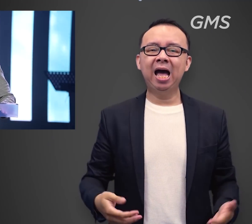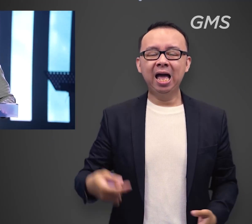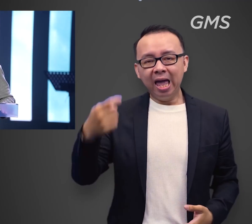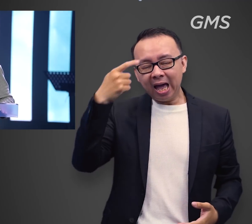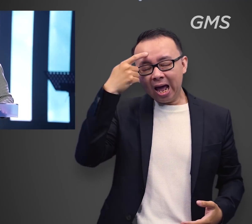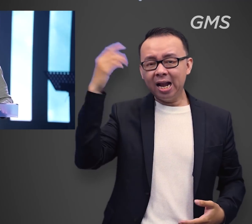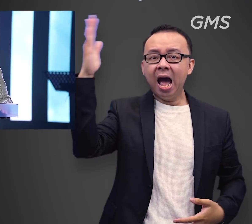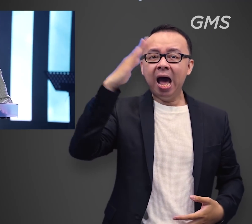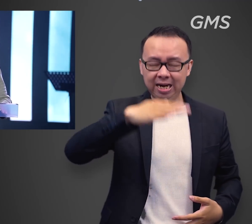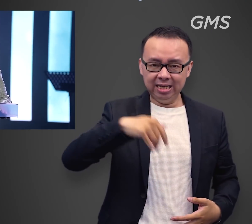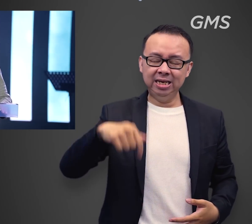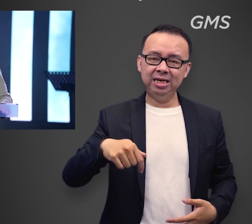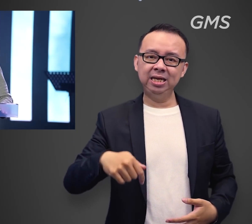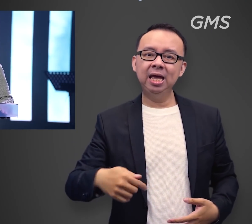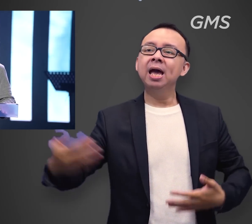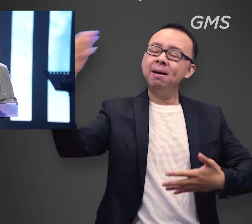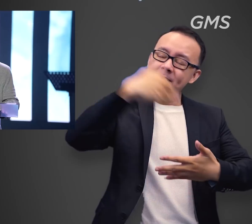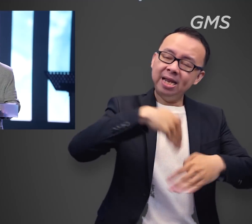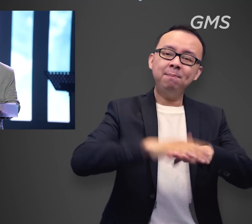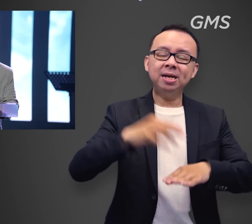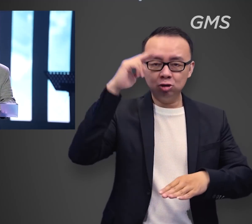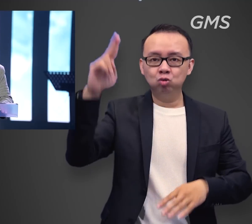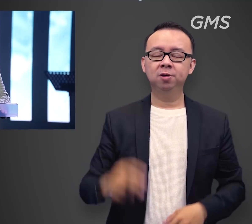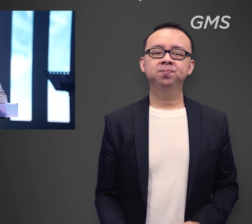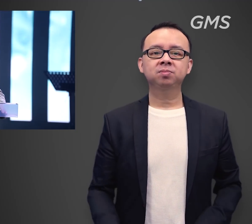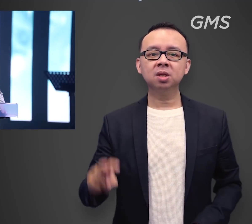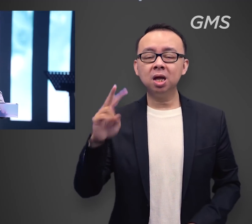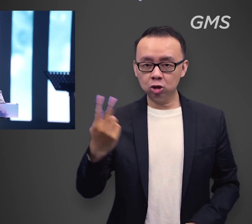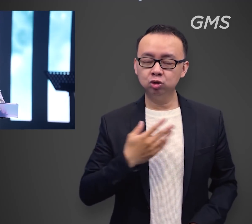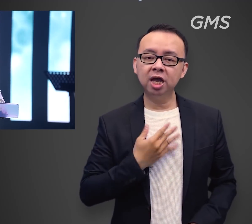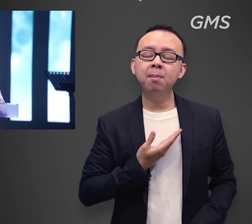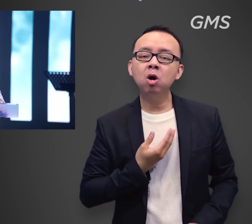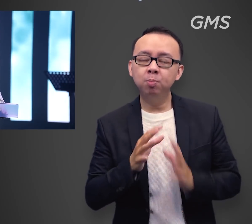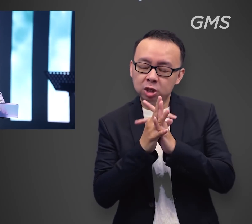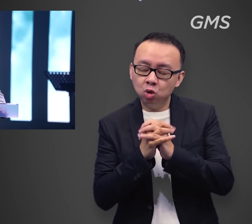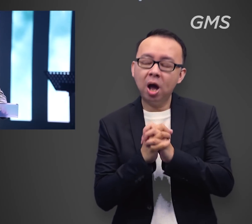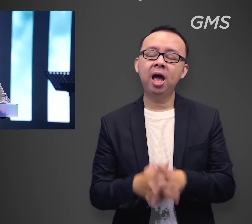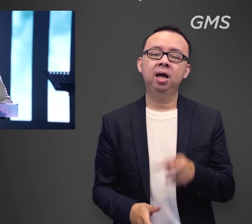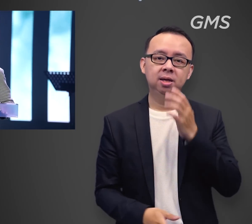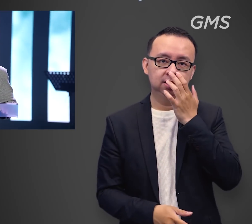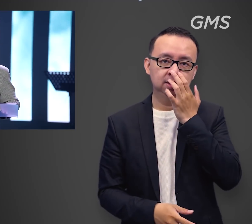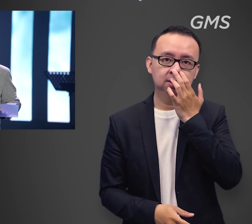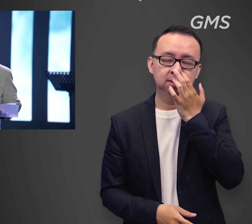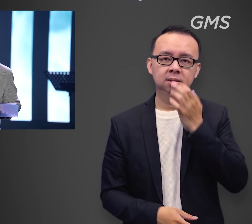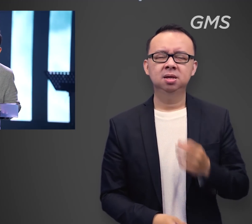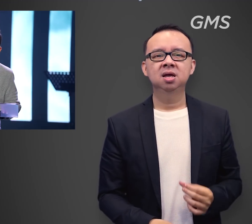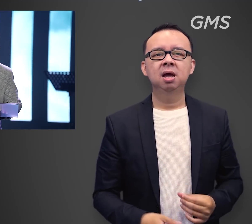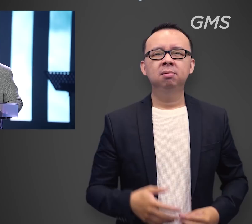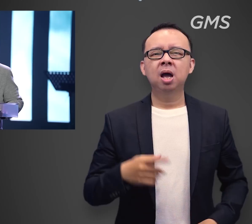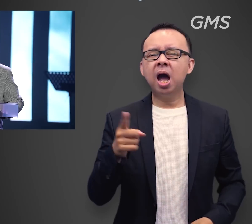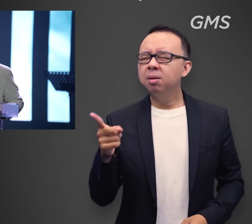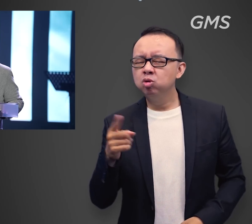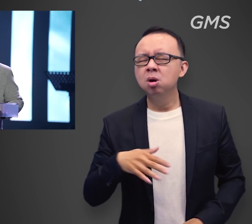ini kembali kepada Tuhan. Dan yang kedua ini saya mau berdoa bagi saudara yang hari ini di dalam semua perasaan